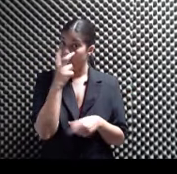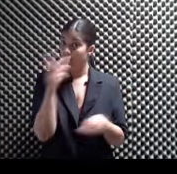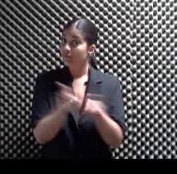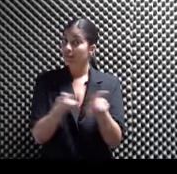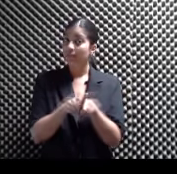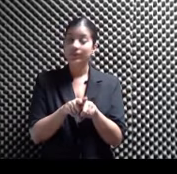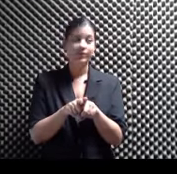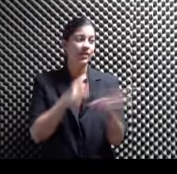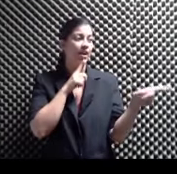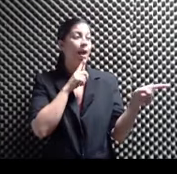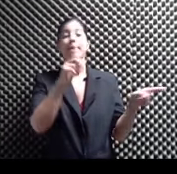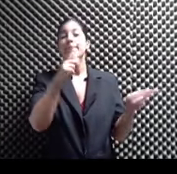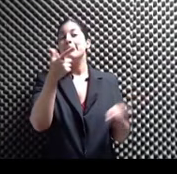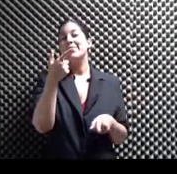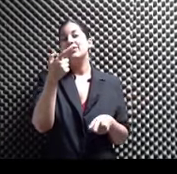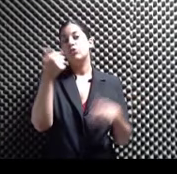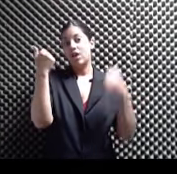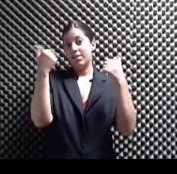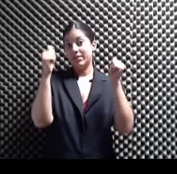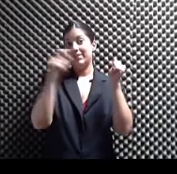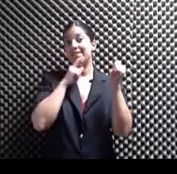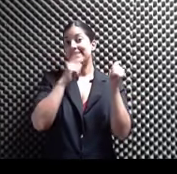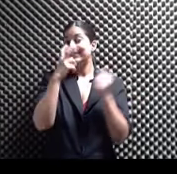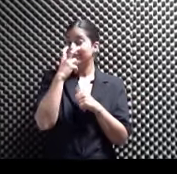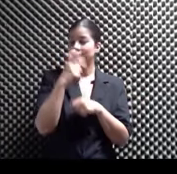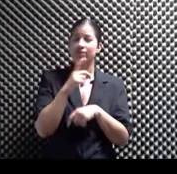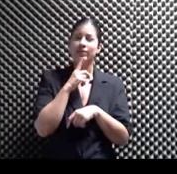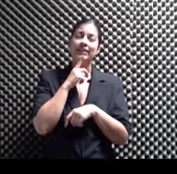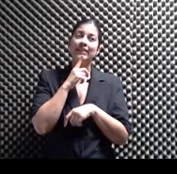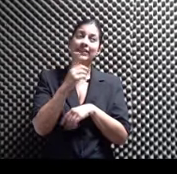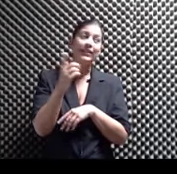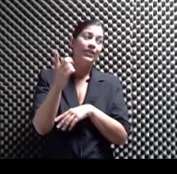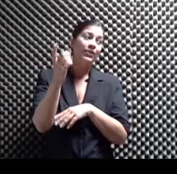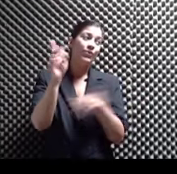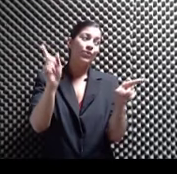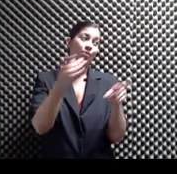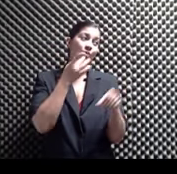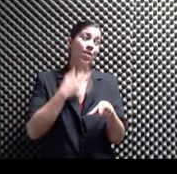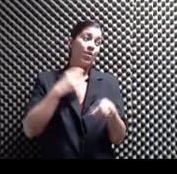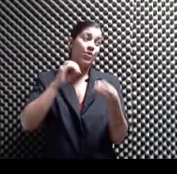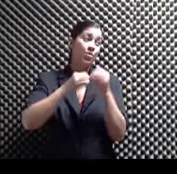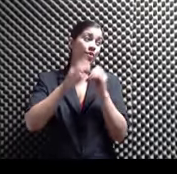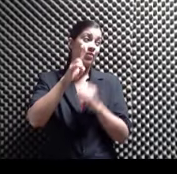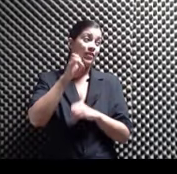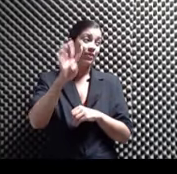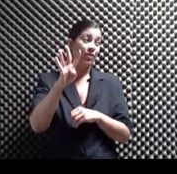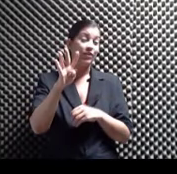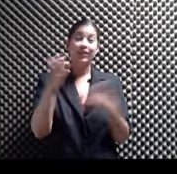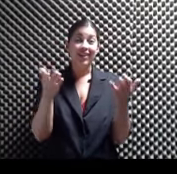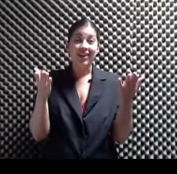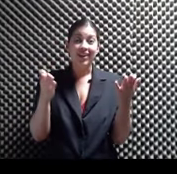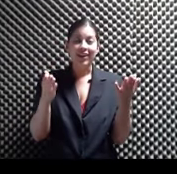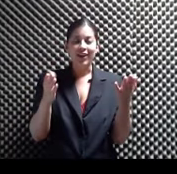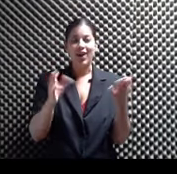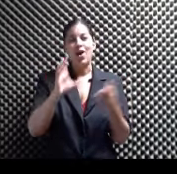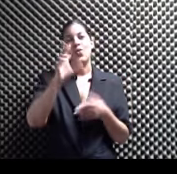Así que... El 21 de abril, oh, que da la casualidad que es el cumpleaños número 24 de Cuarzo Blanco.